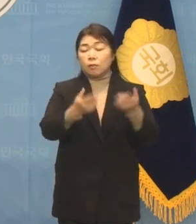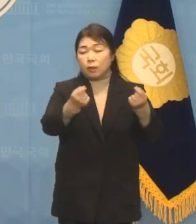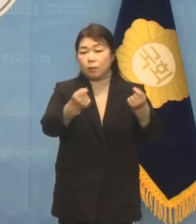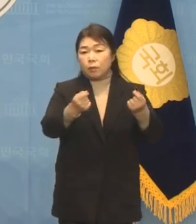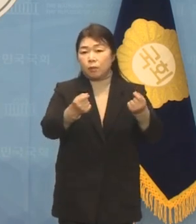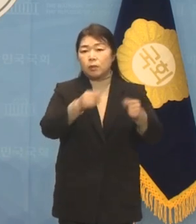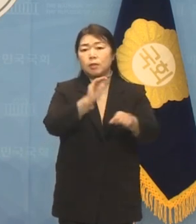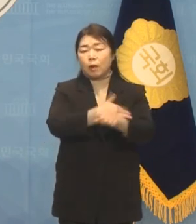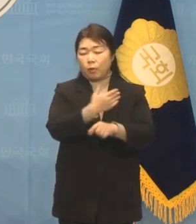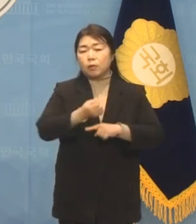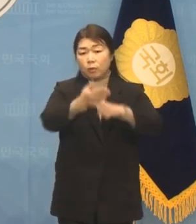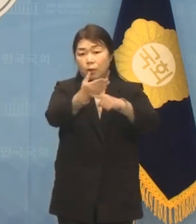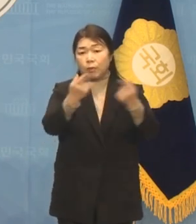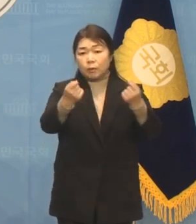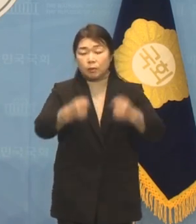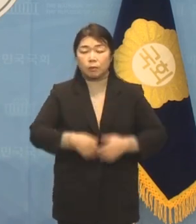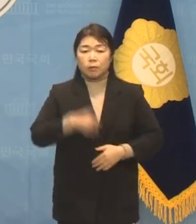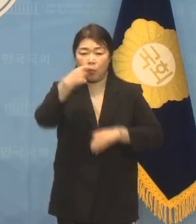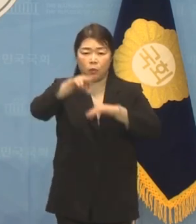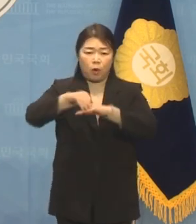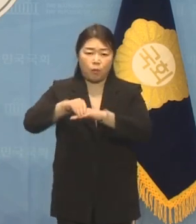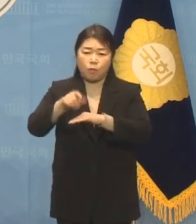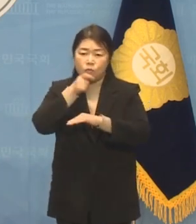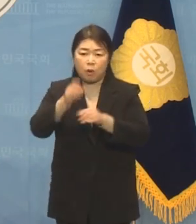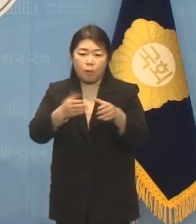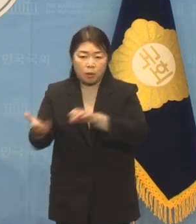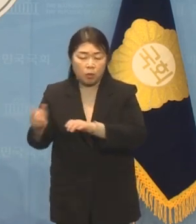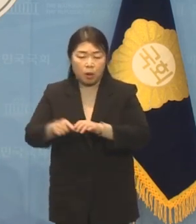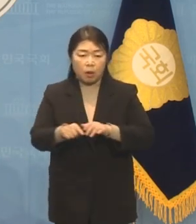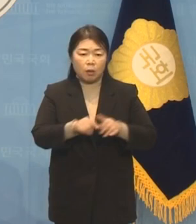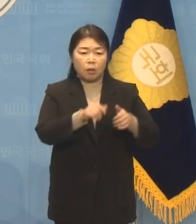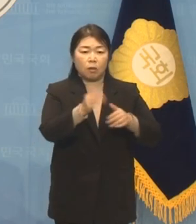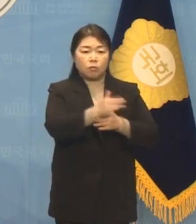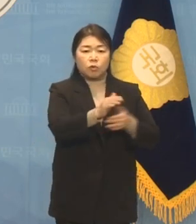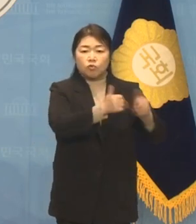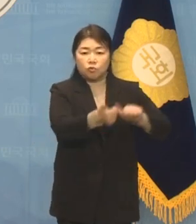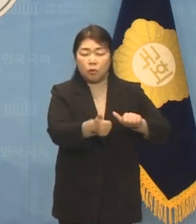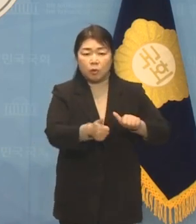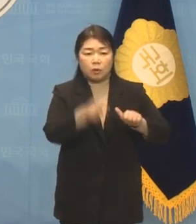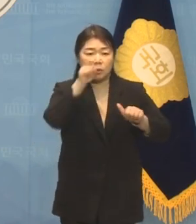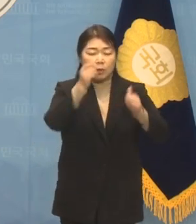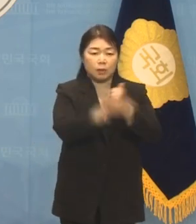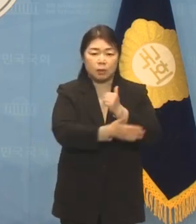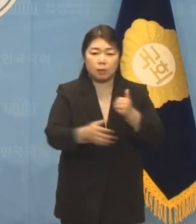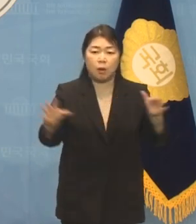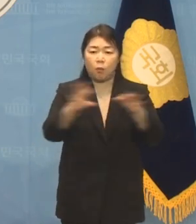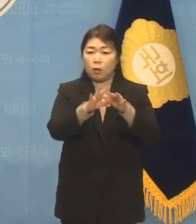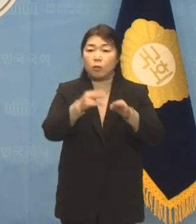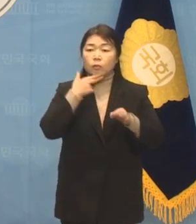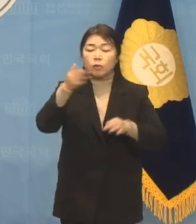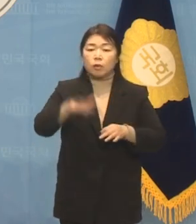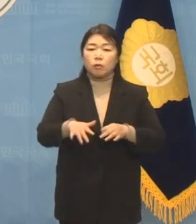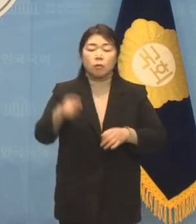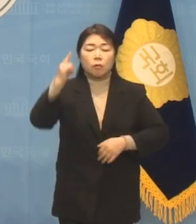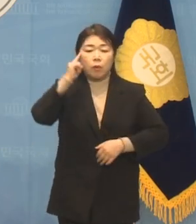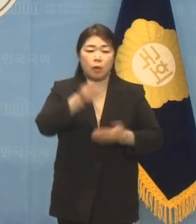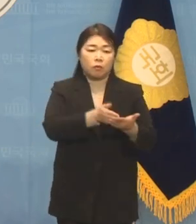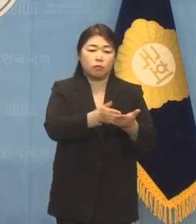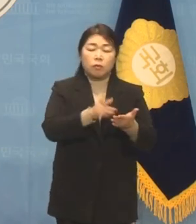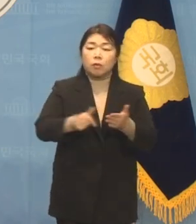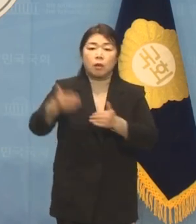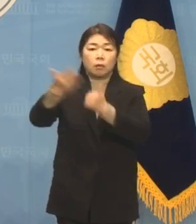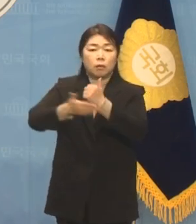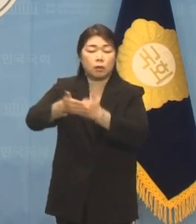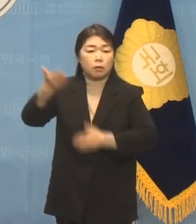오보입니다. 오염수 방류와 죽은 물고기 떼 사진은 아무런 인간관계 없음에도 왜 그런